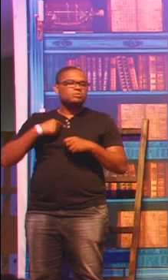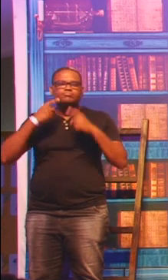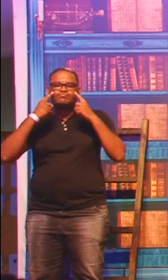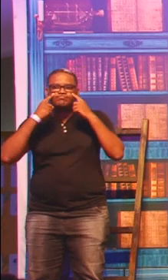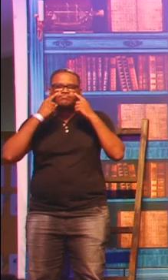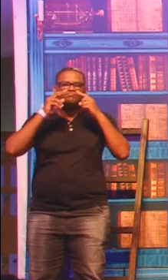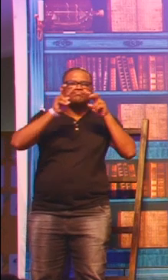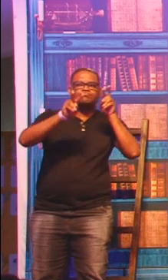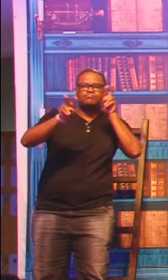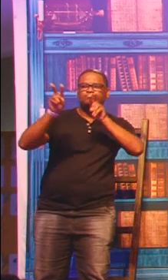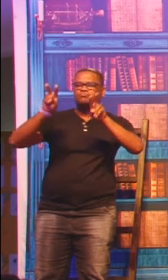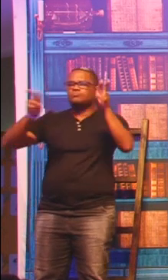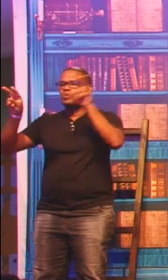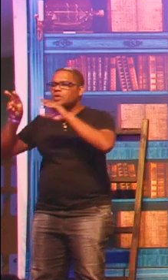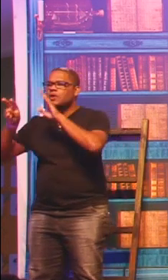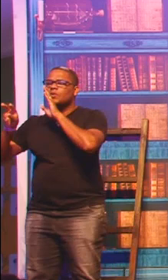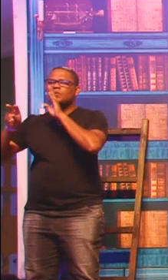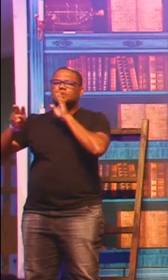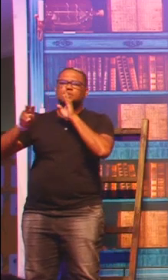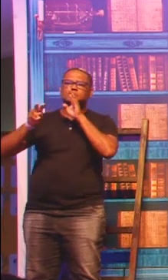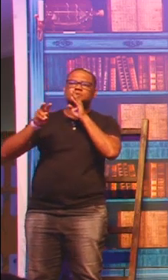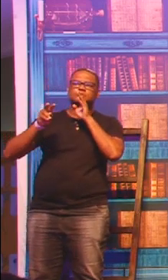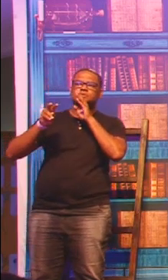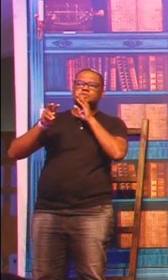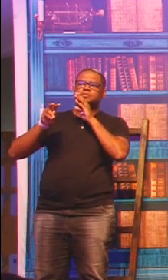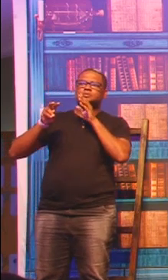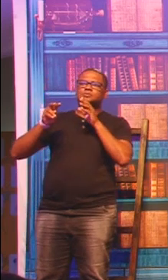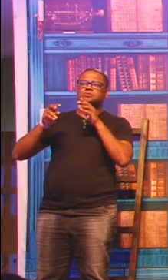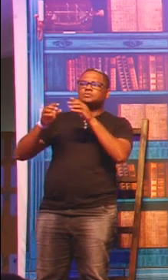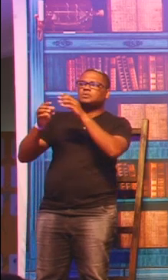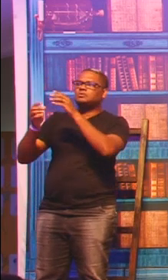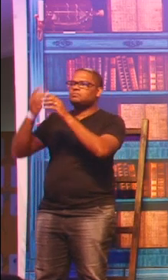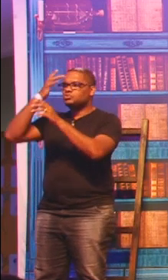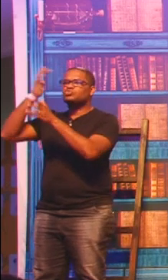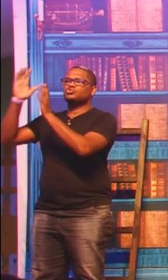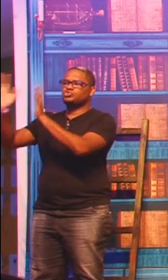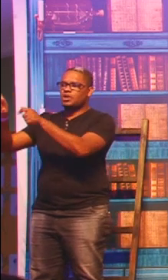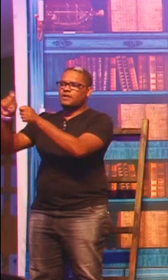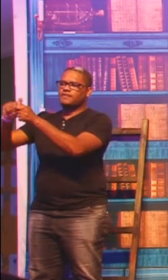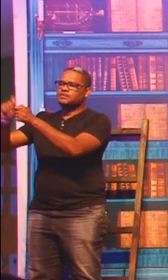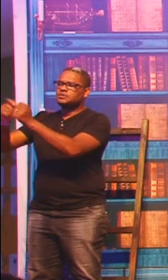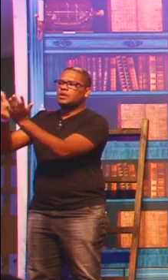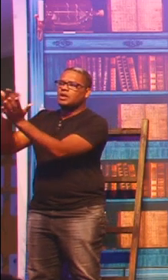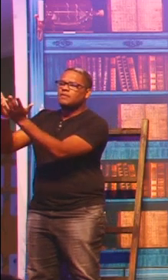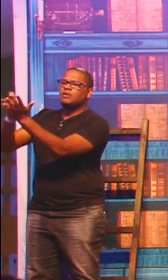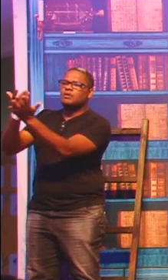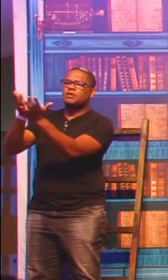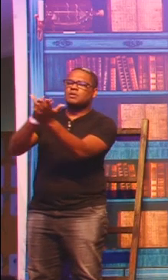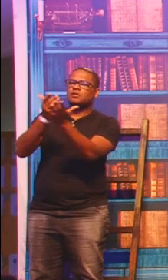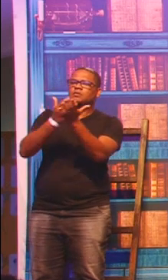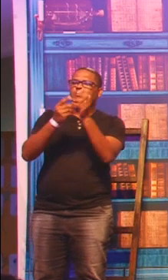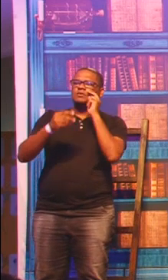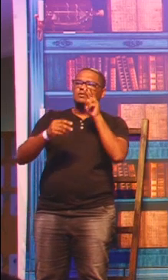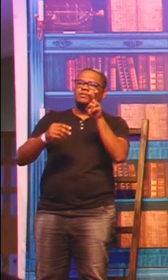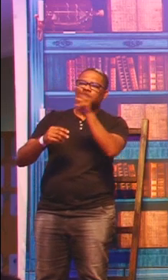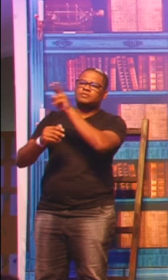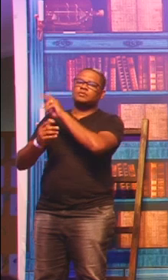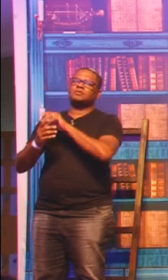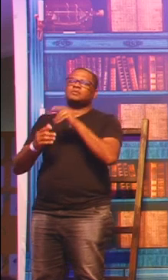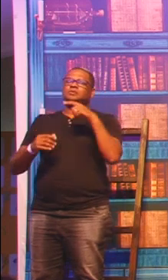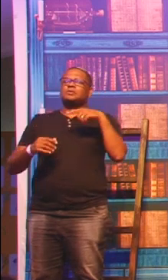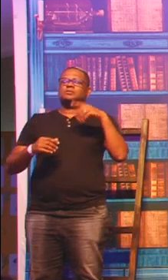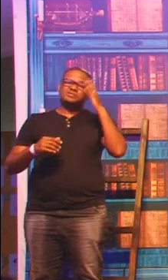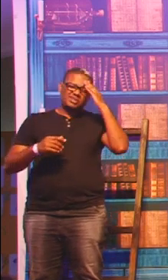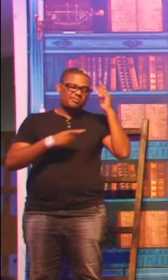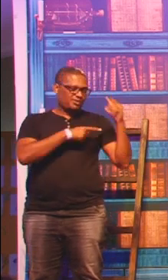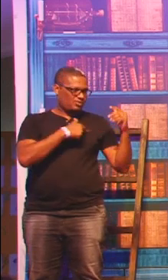antenado, conhecendo, né, o que vem sendo produzido na nossa literatura, né? Eu acho que a gente tem problemas, como o